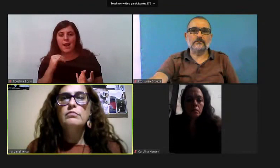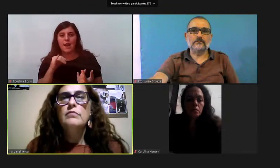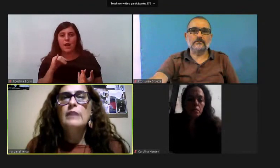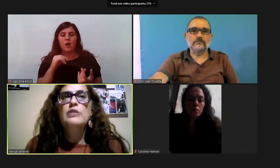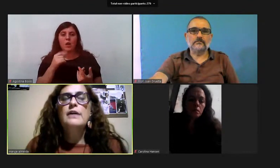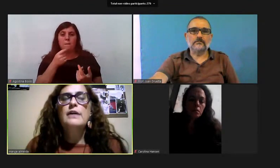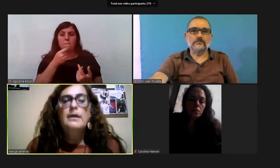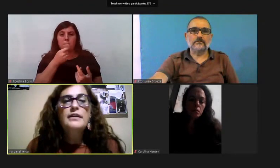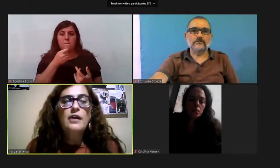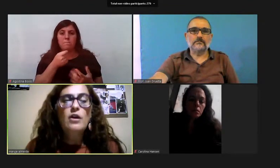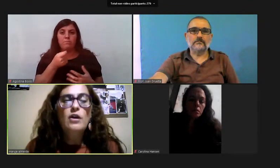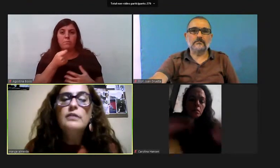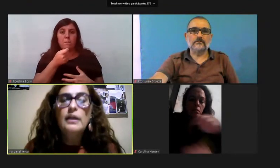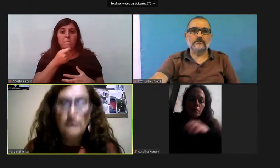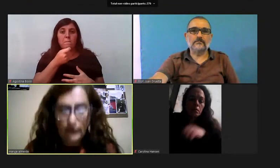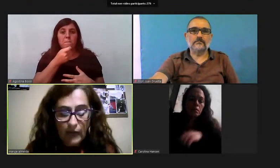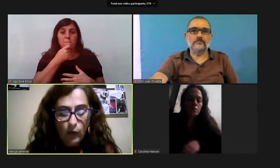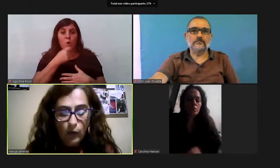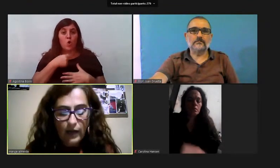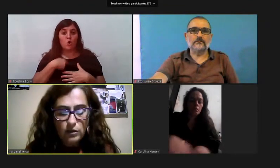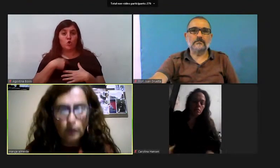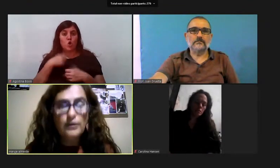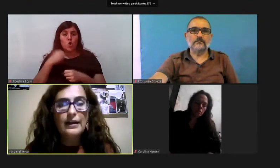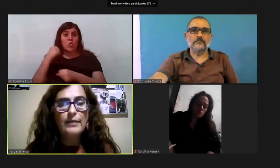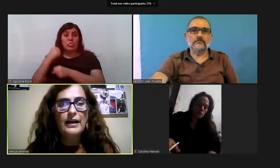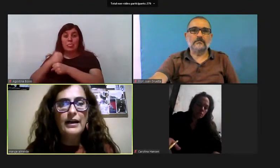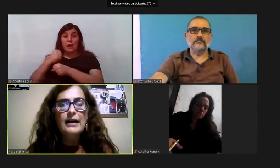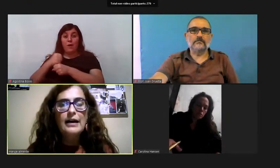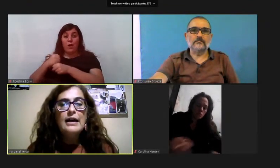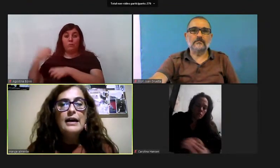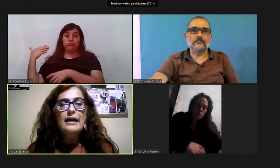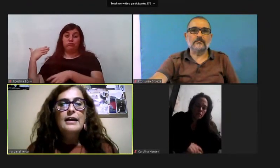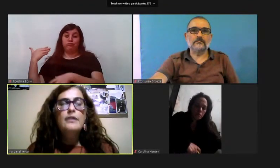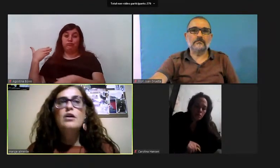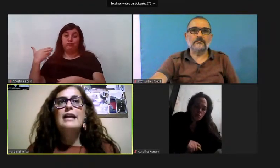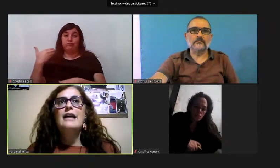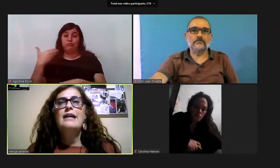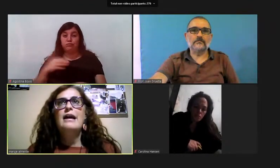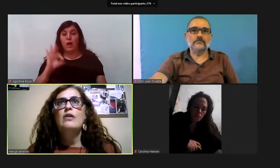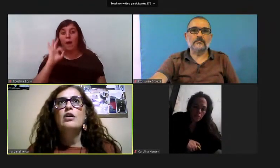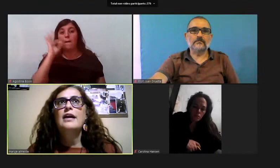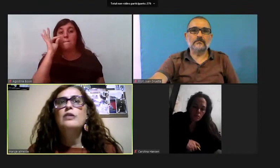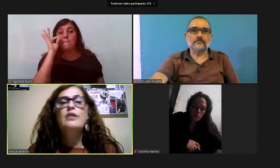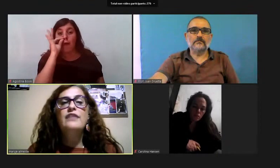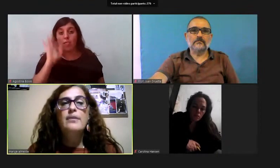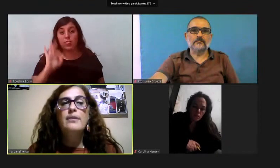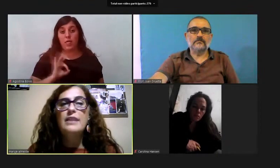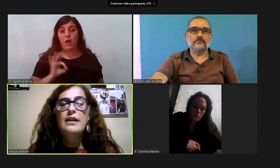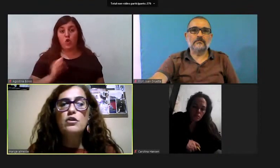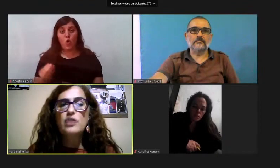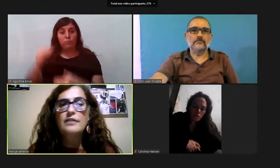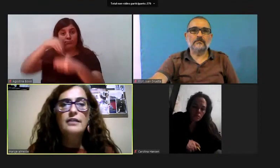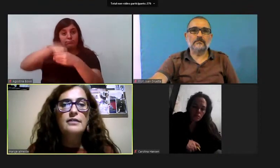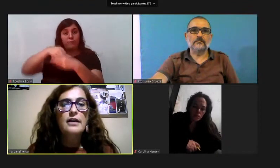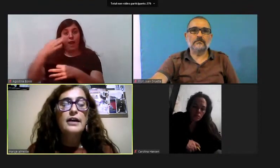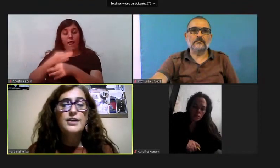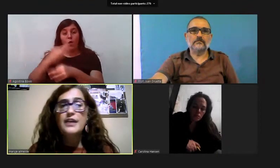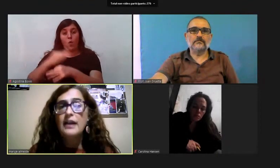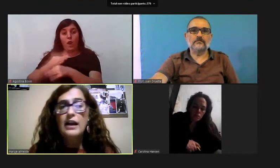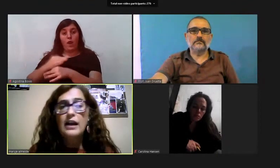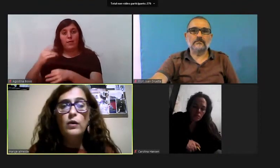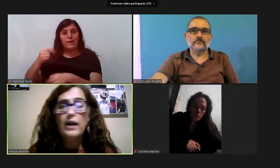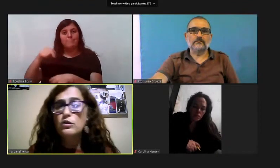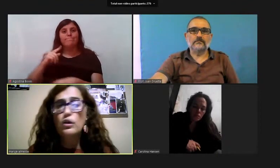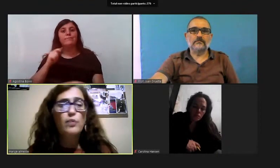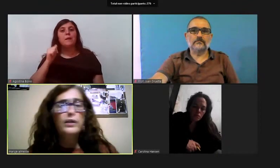Yo, digamos, trabajé 20 años en la Escuela de Sordos de acá de Paraná, y les digo que los relatos de las familias de oyentes que llegan